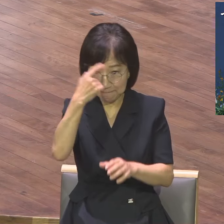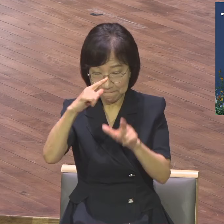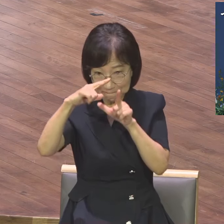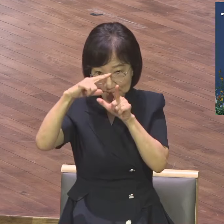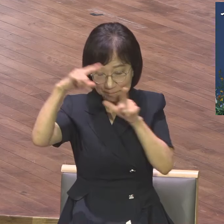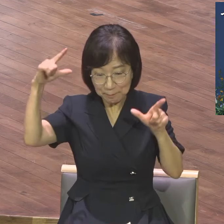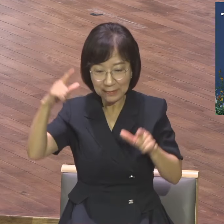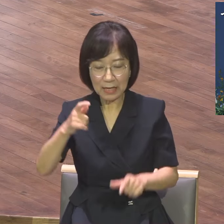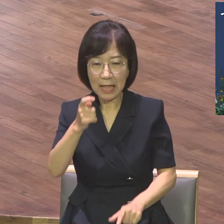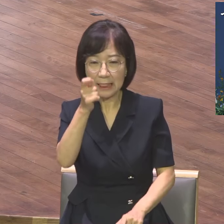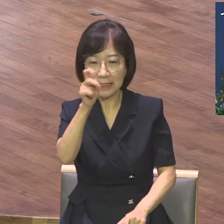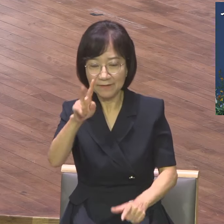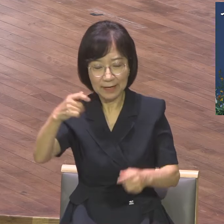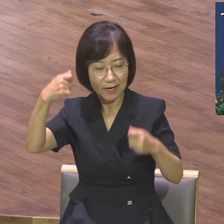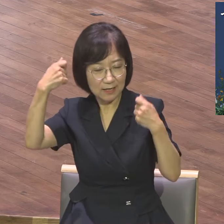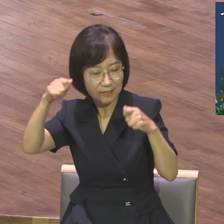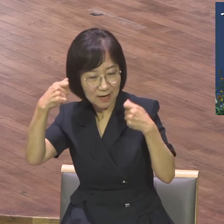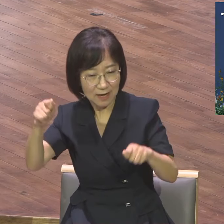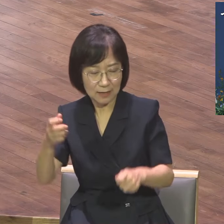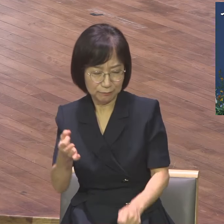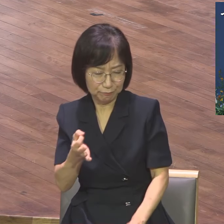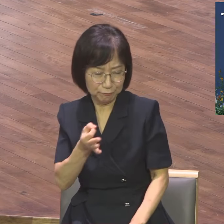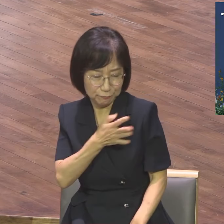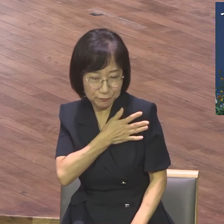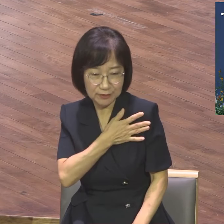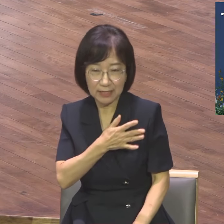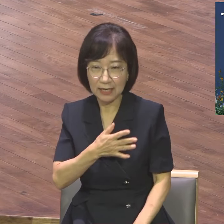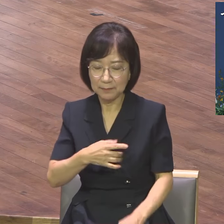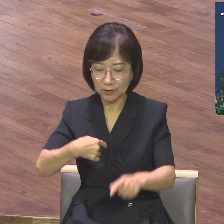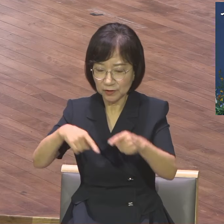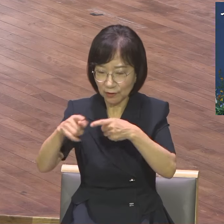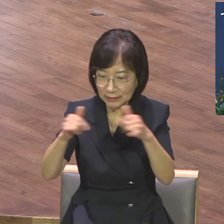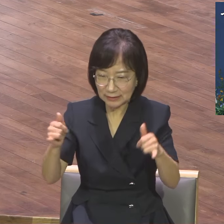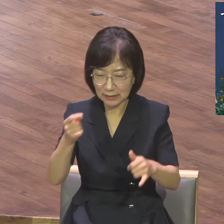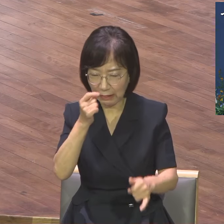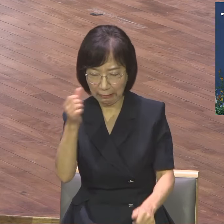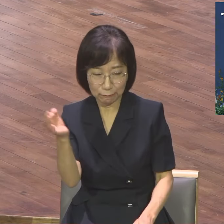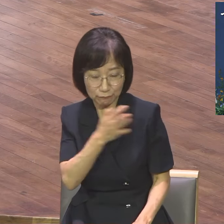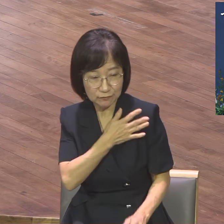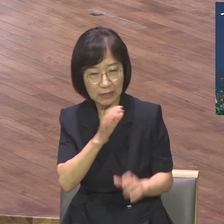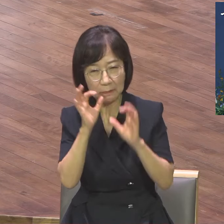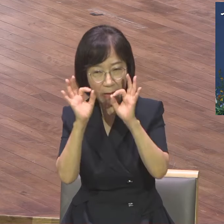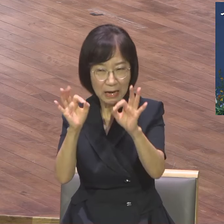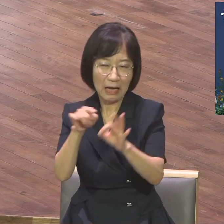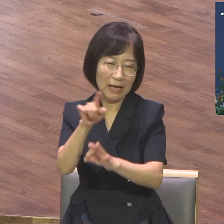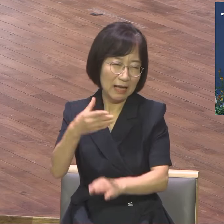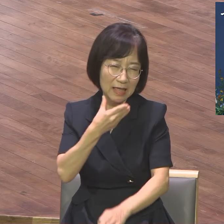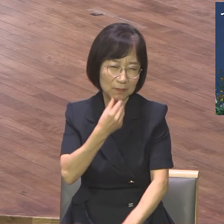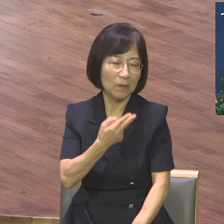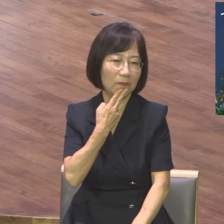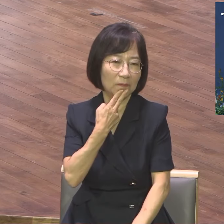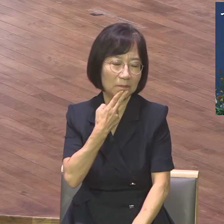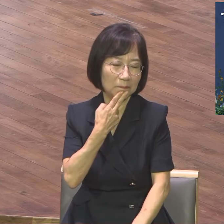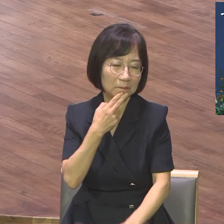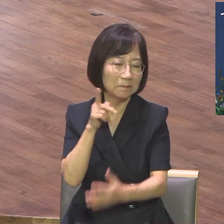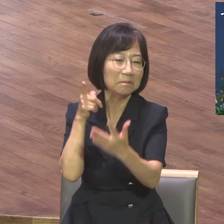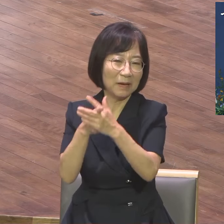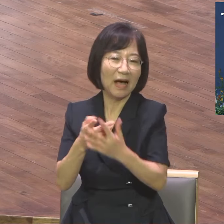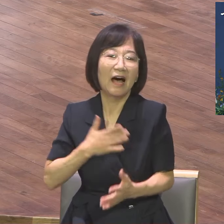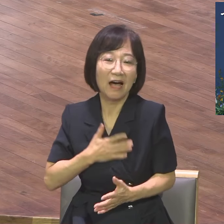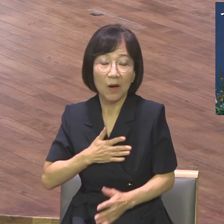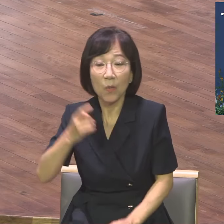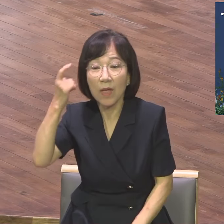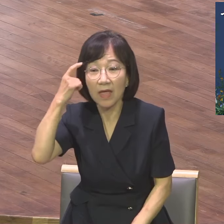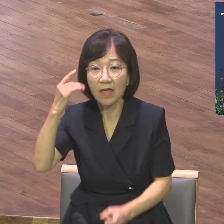부자들 유명한 정치인들 보면서 우리는 많이 교훈을 받고 있습니다. 절대로 행복할 수 없어요. 왜?